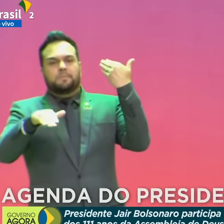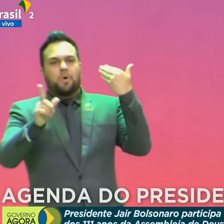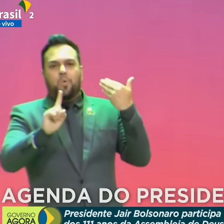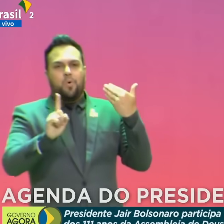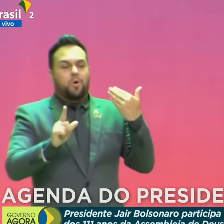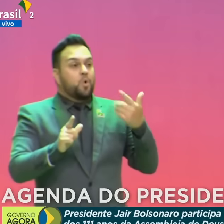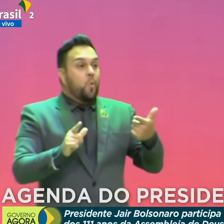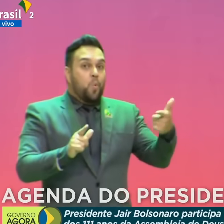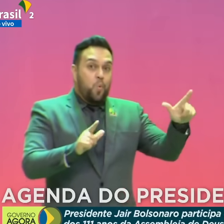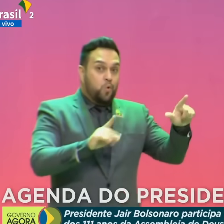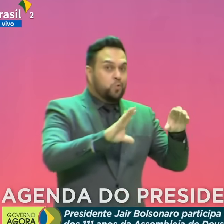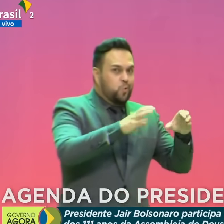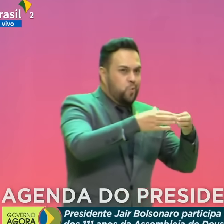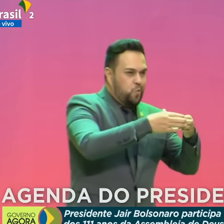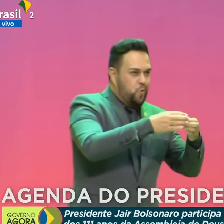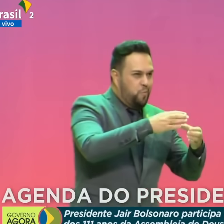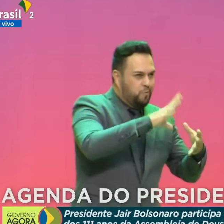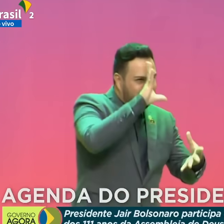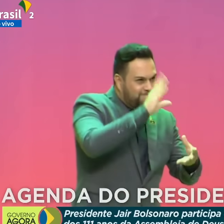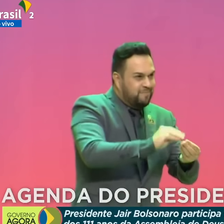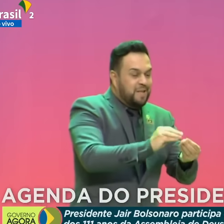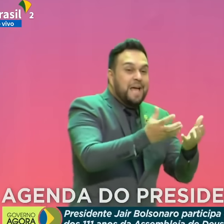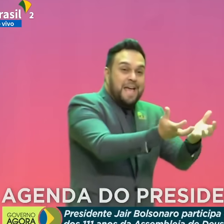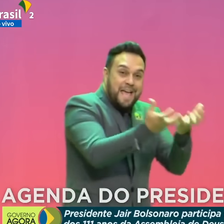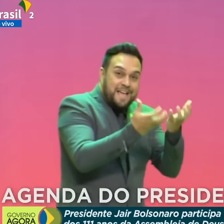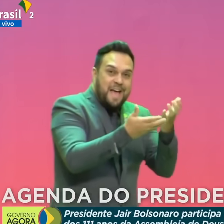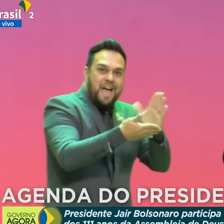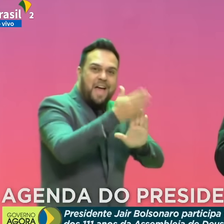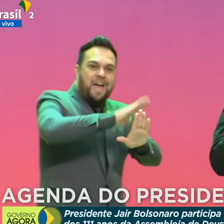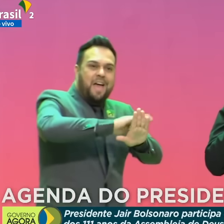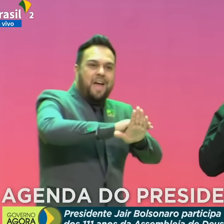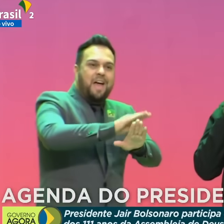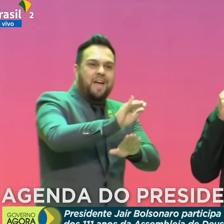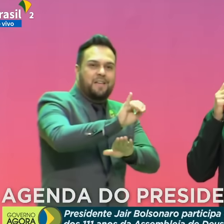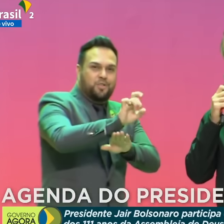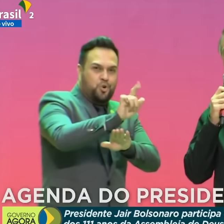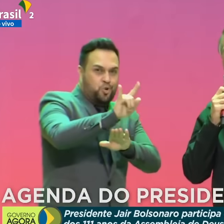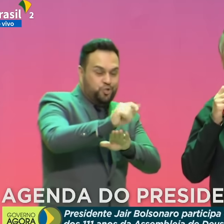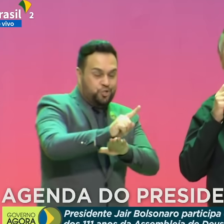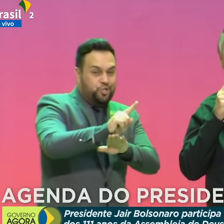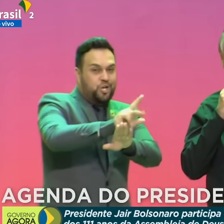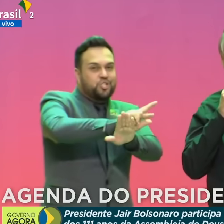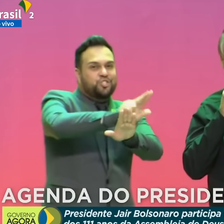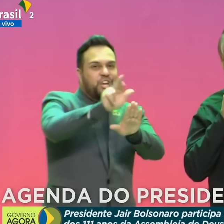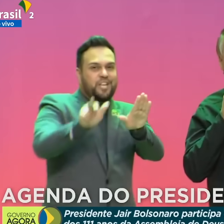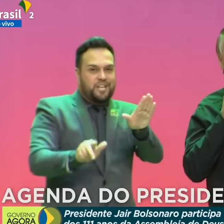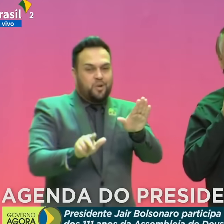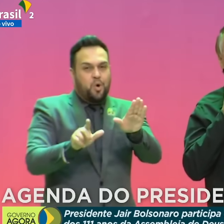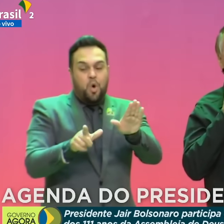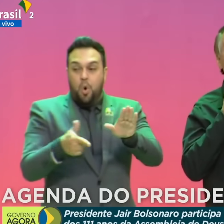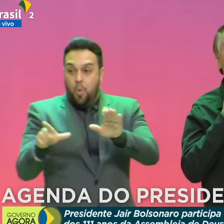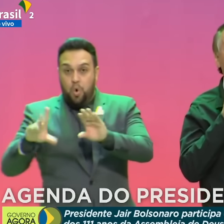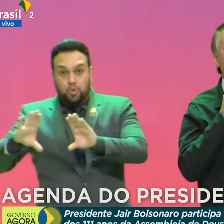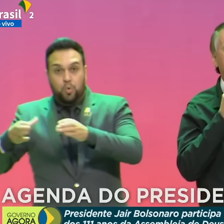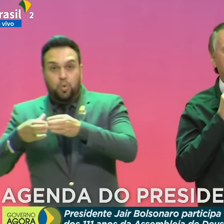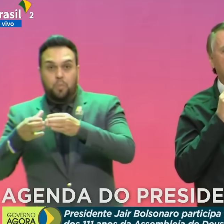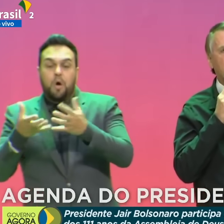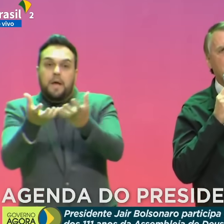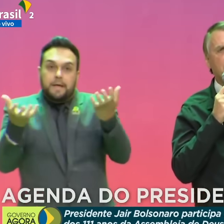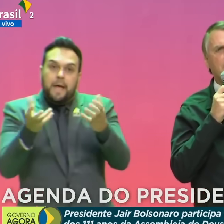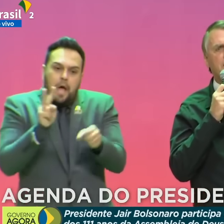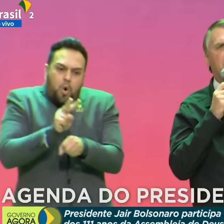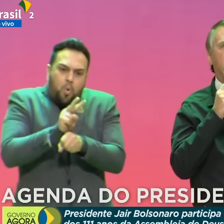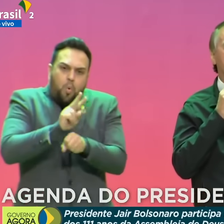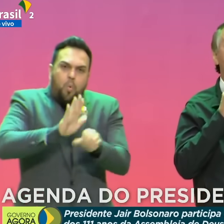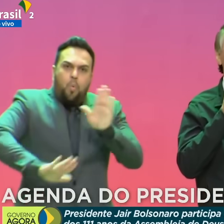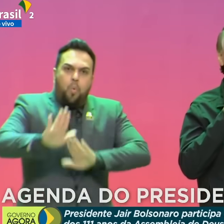lado de lá, aquele que quer a ideologia de gênero. Do lado de cá, aquele que quer preservar a inocência das